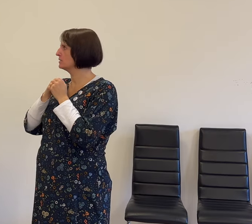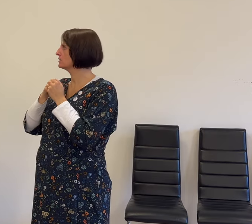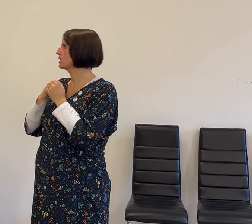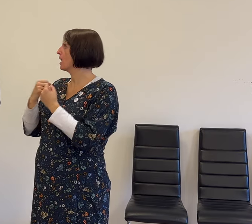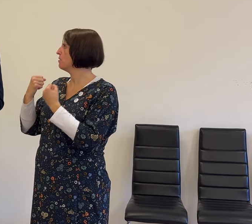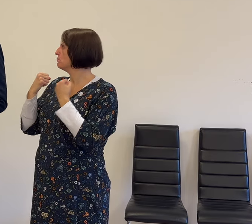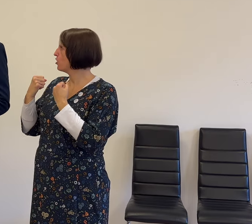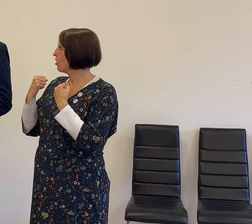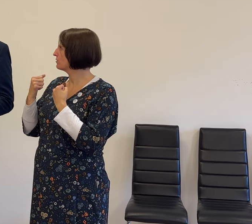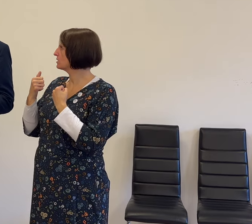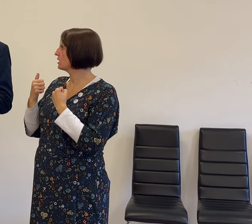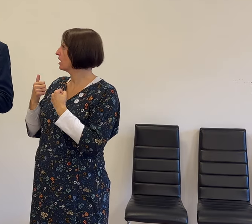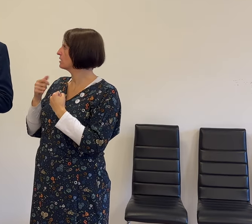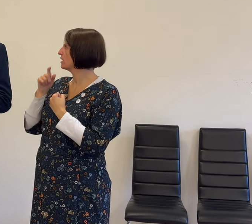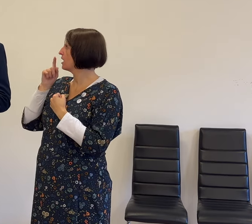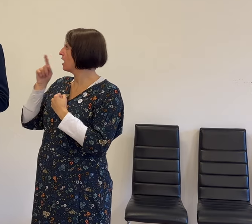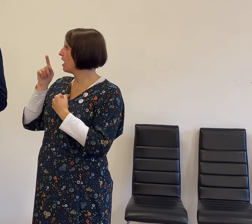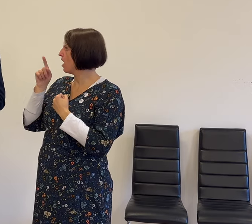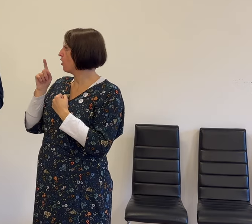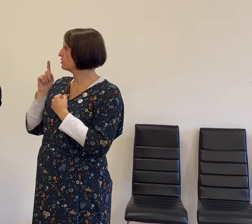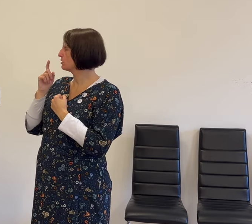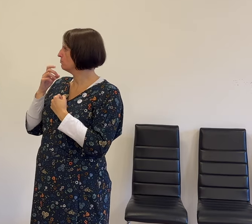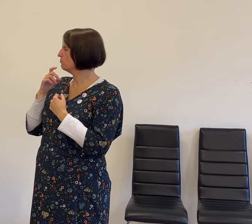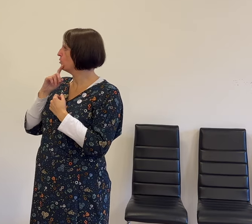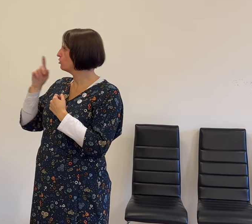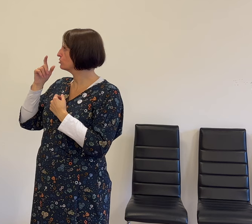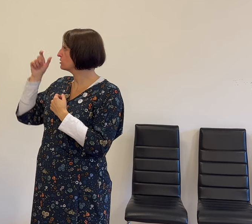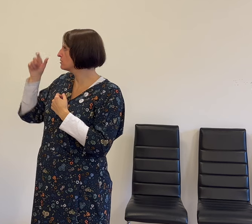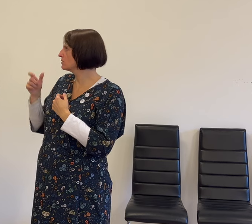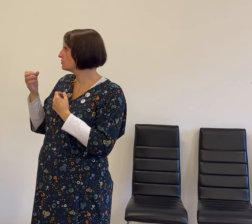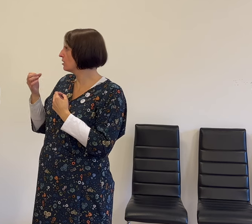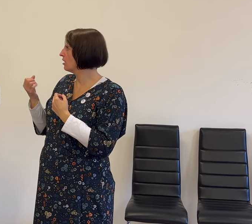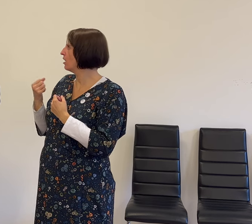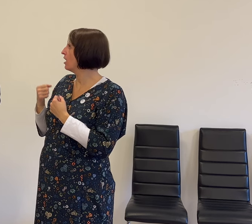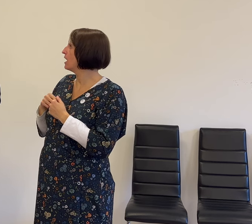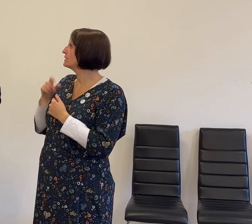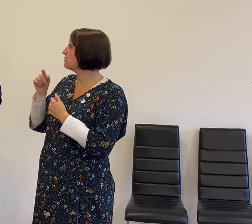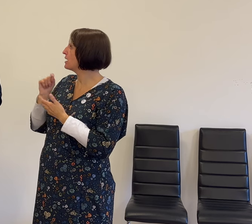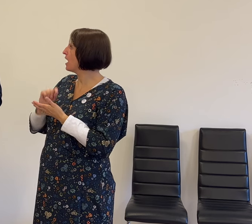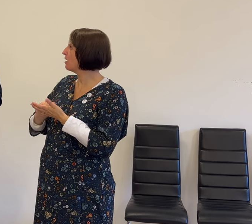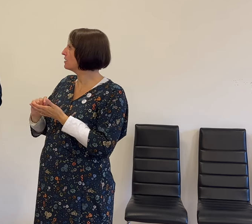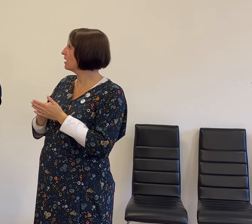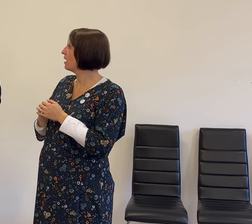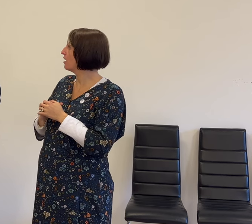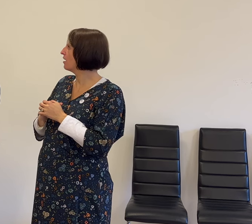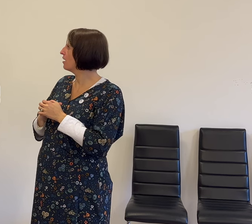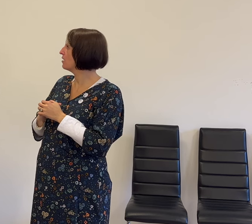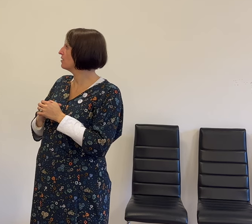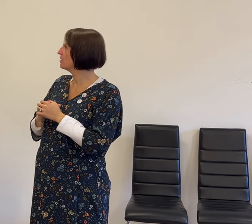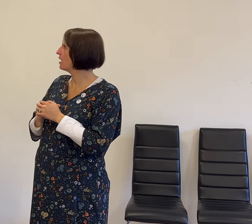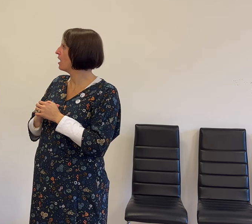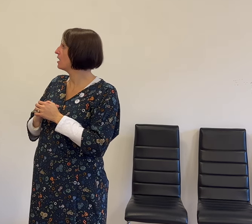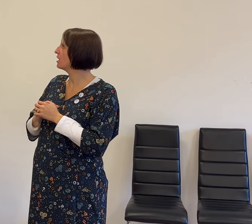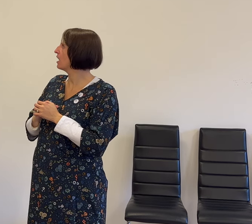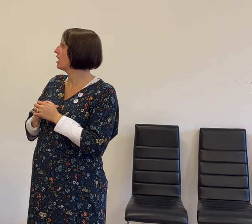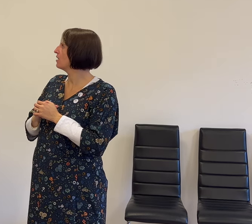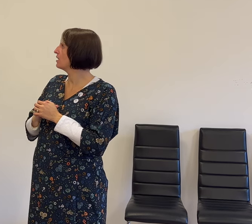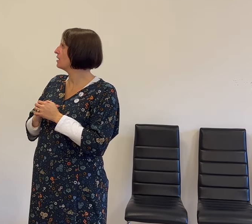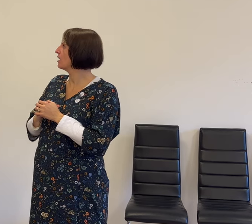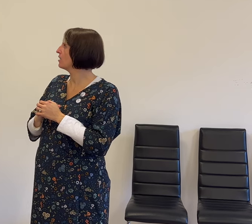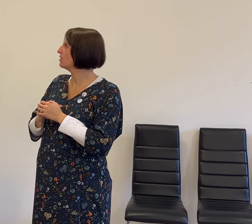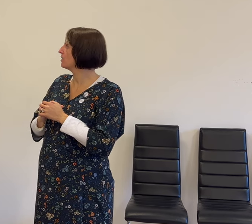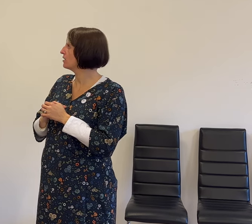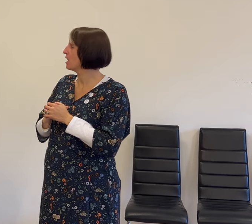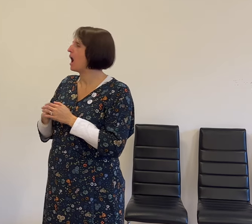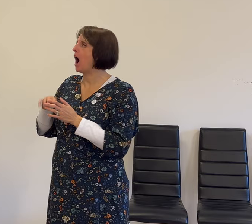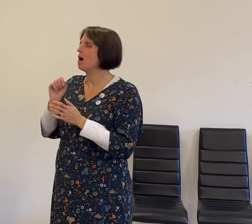volili krále. Proč Izraelité chtěli krále? Tam je napsáno, aby před nimi vycházel a vedl